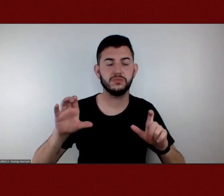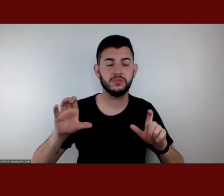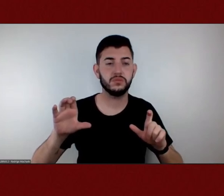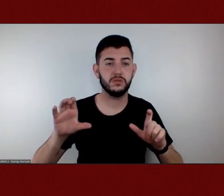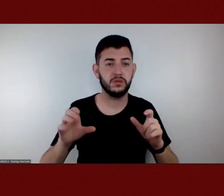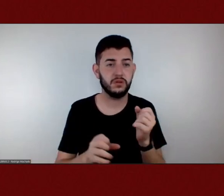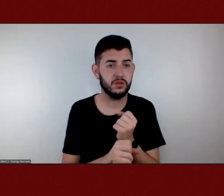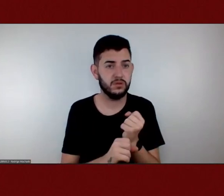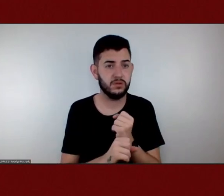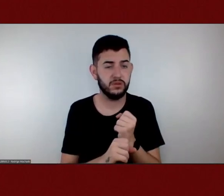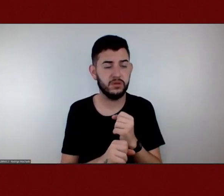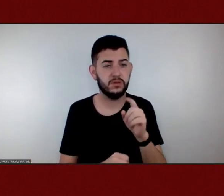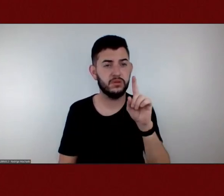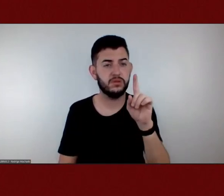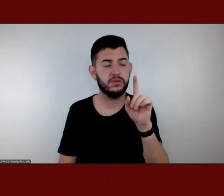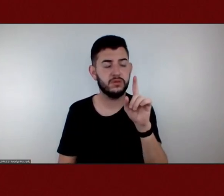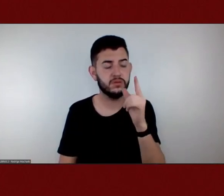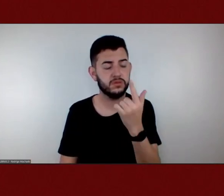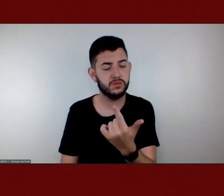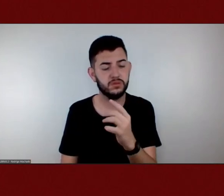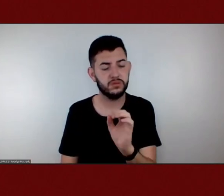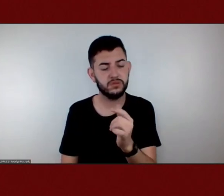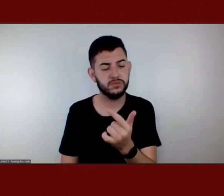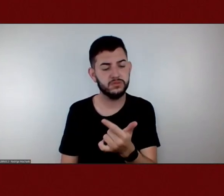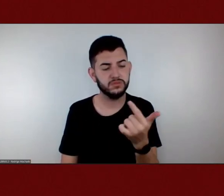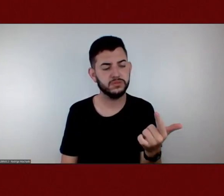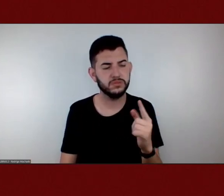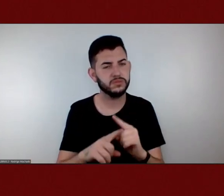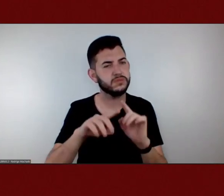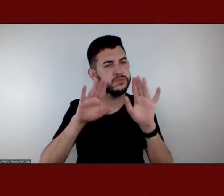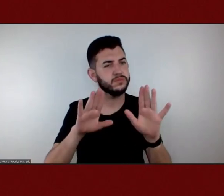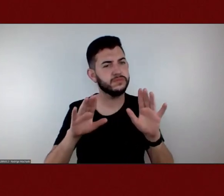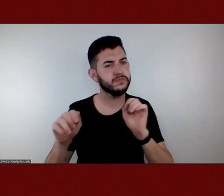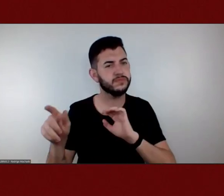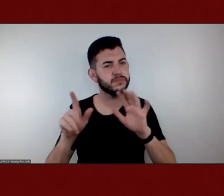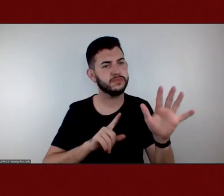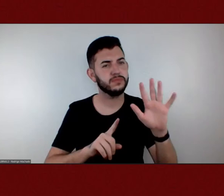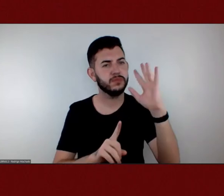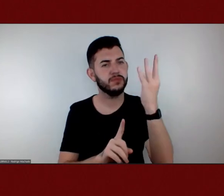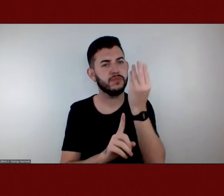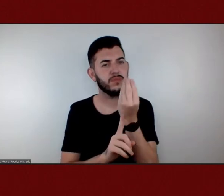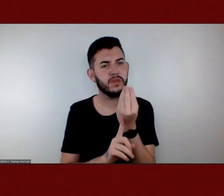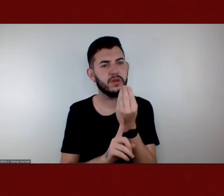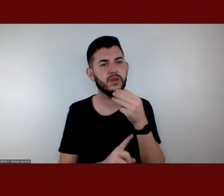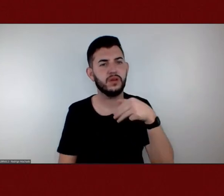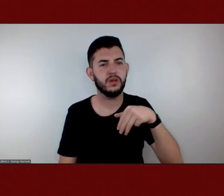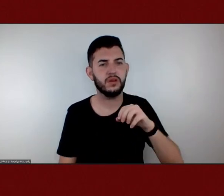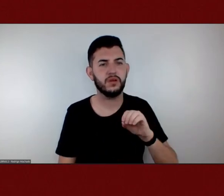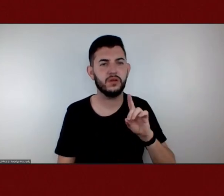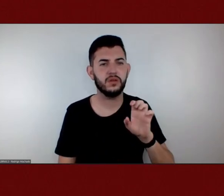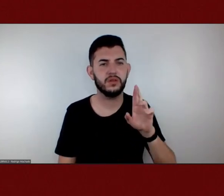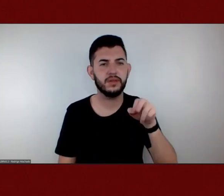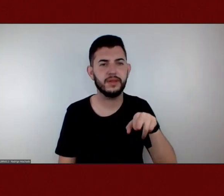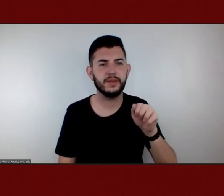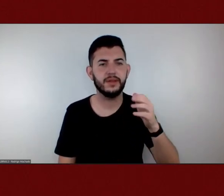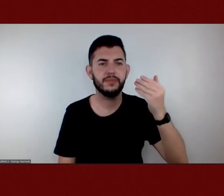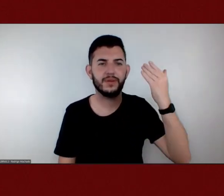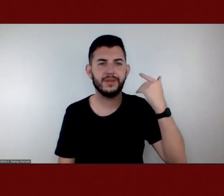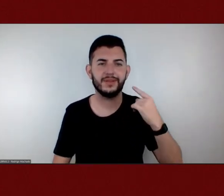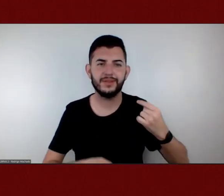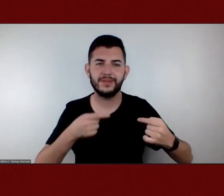Bom, e eu, nessa semana de arte moderna, lá na discussão, eu disse, olha, era importante a gente